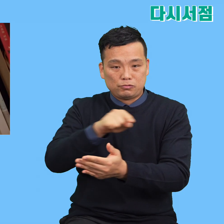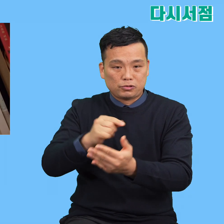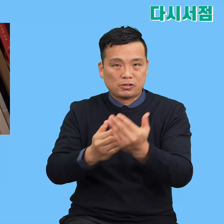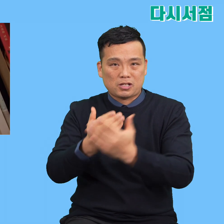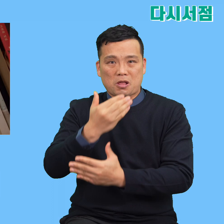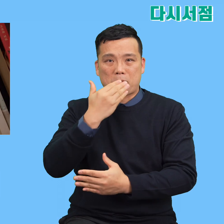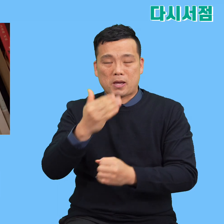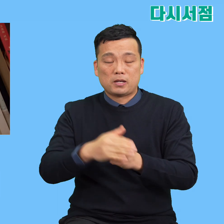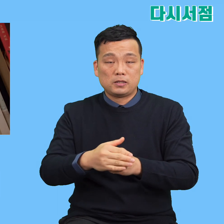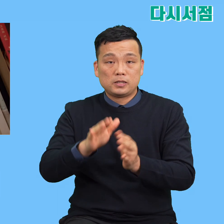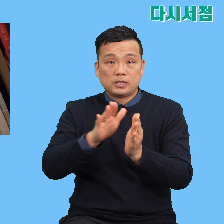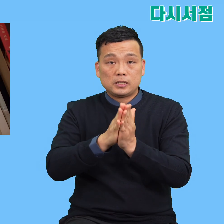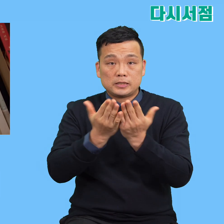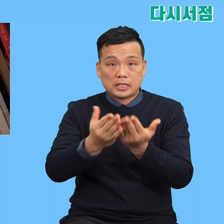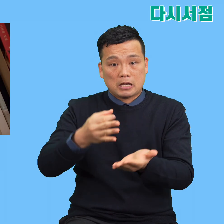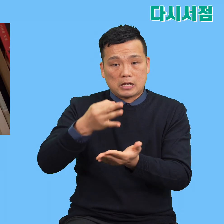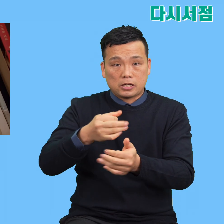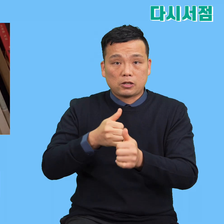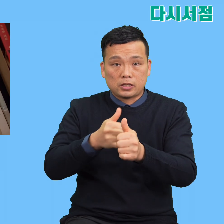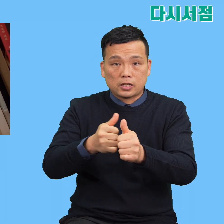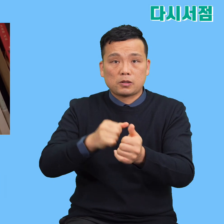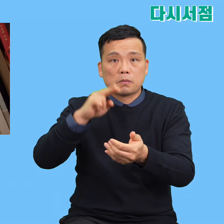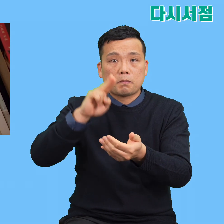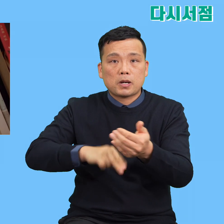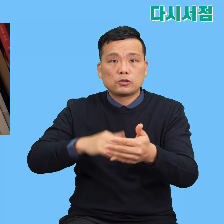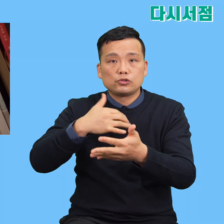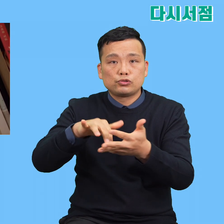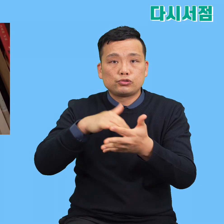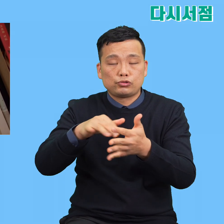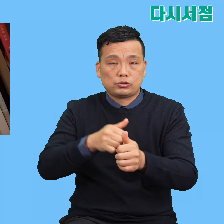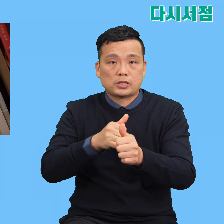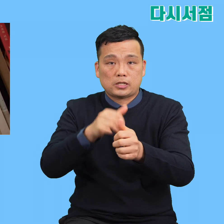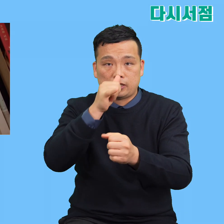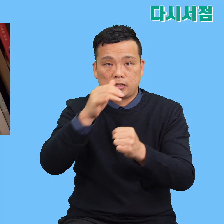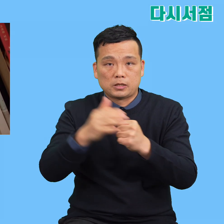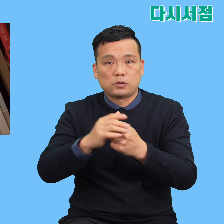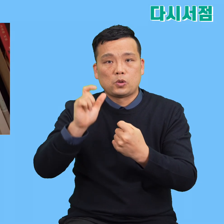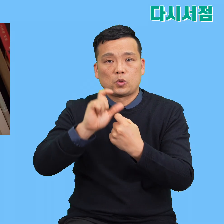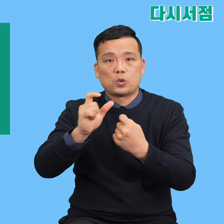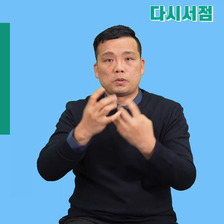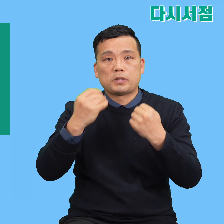가격에 따라 판매되는 책의 수도 달라지는 만큼 고민을 해봐야 합니다.